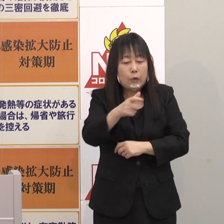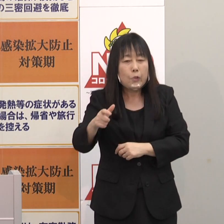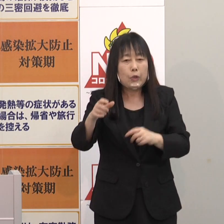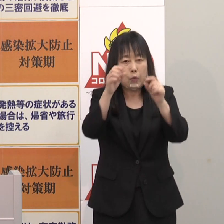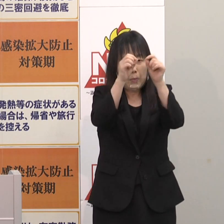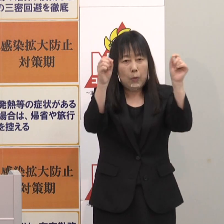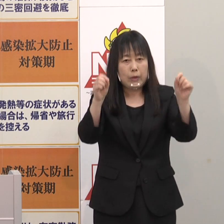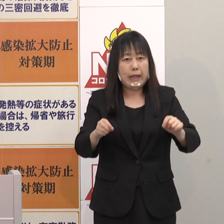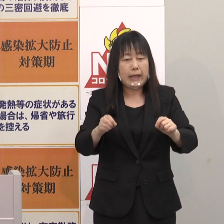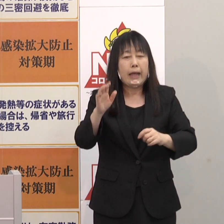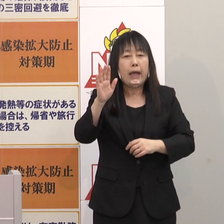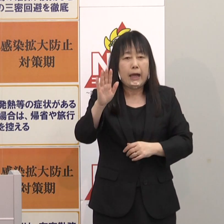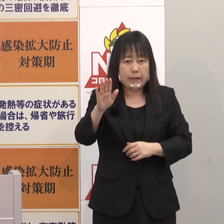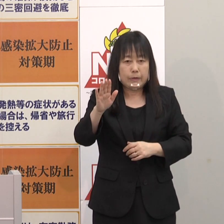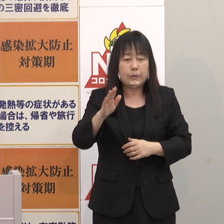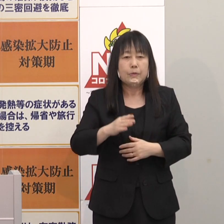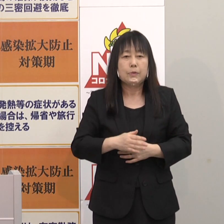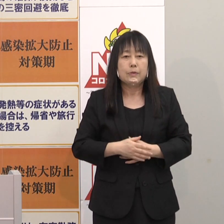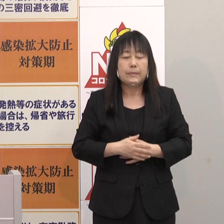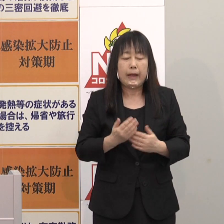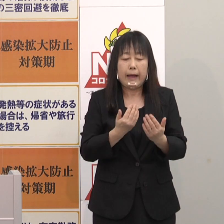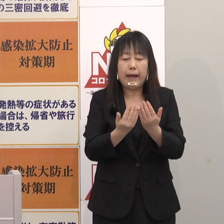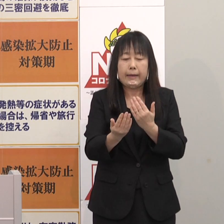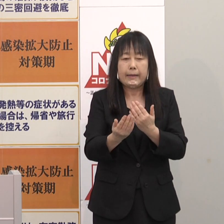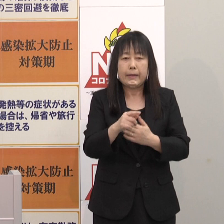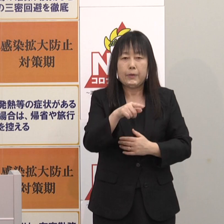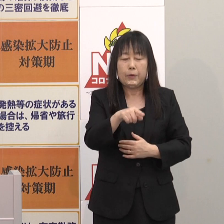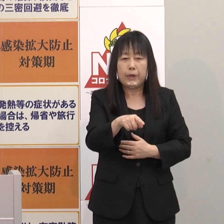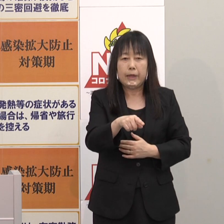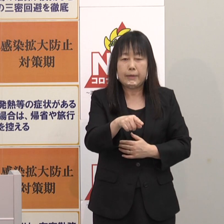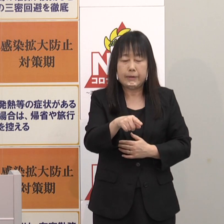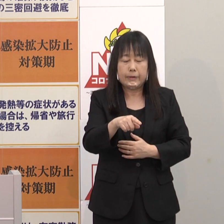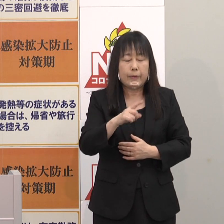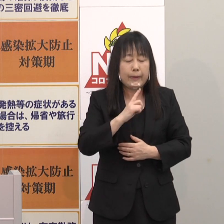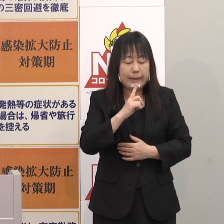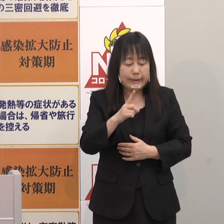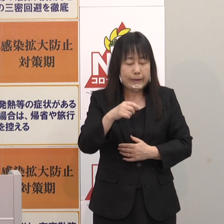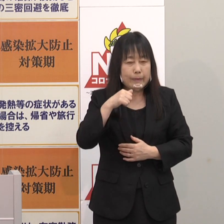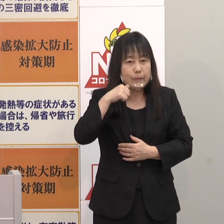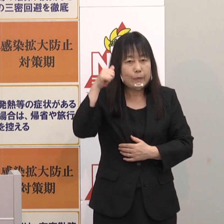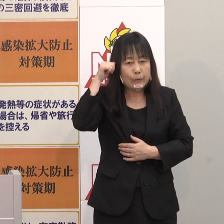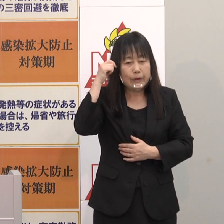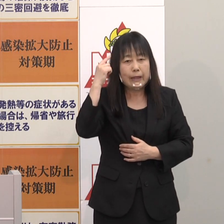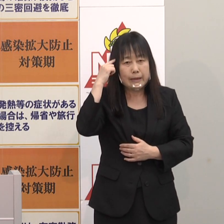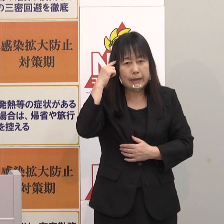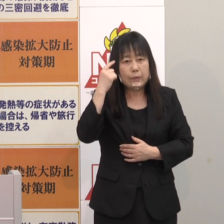ね、難しいところがあると思います。まずはその